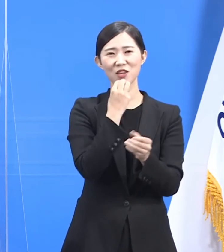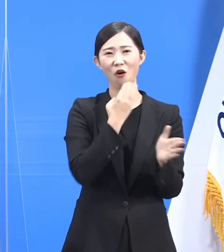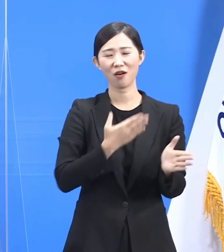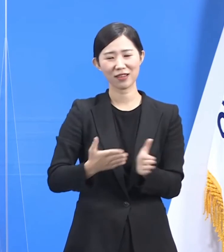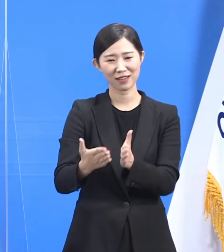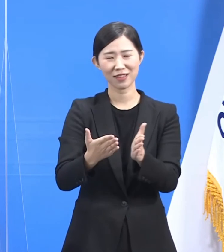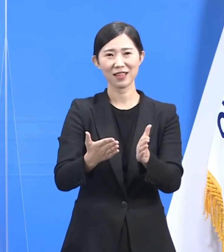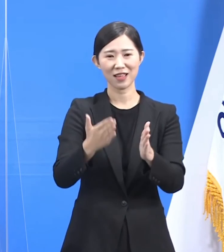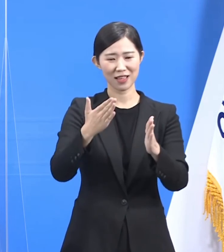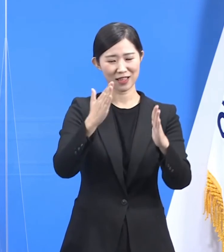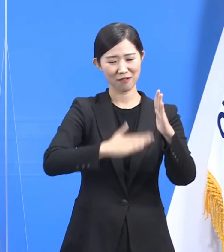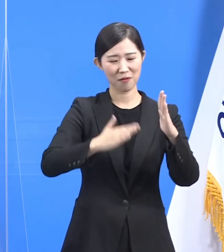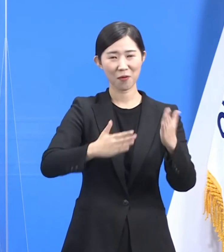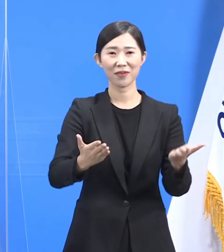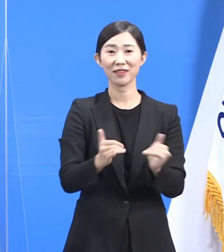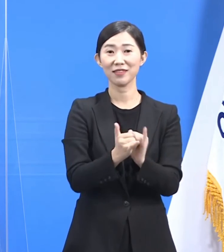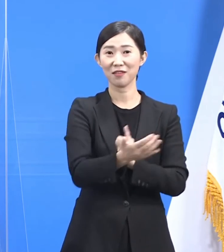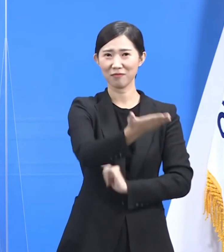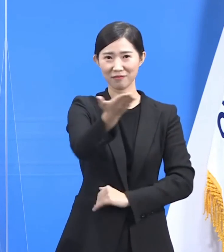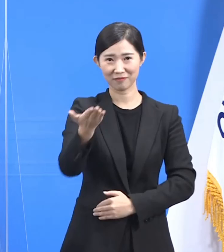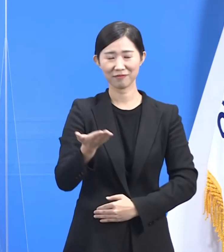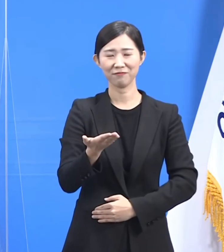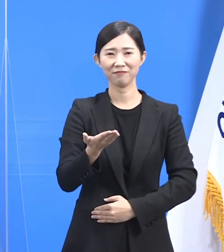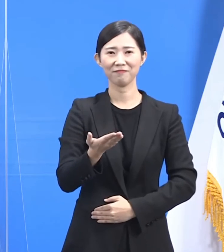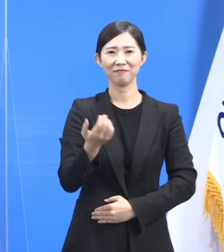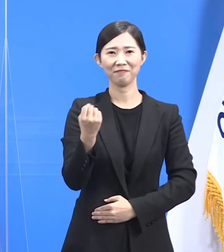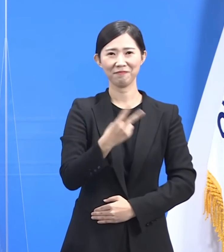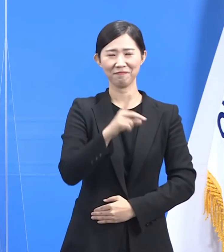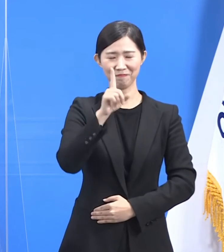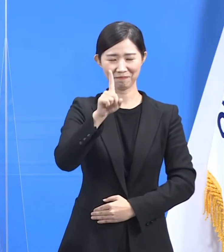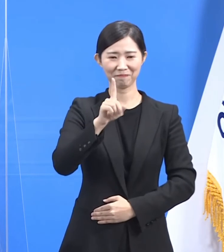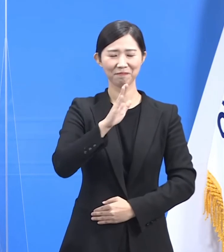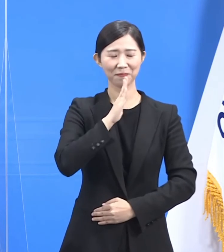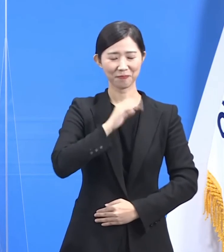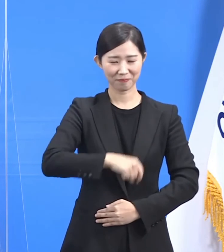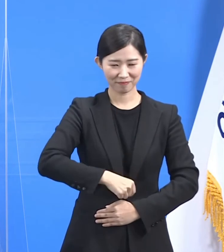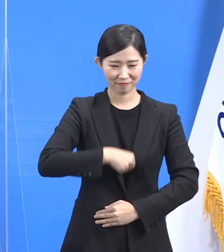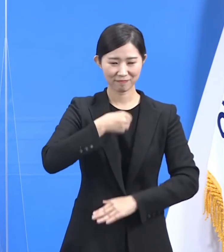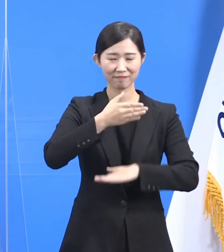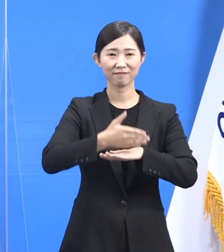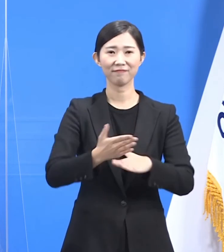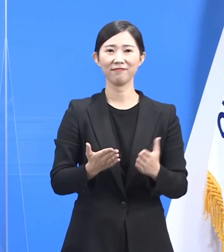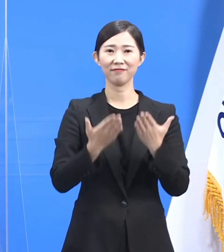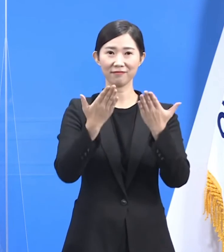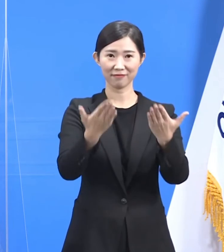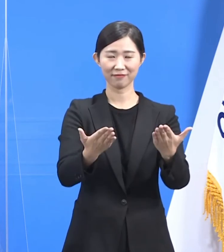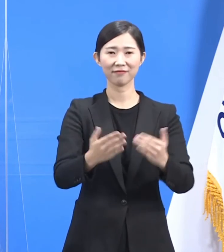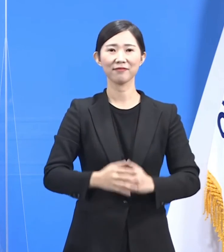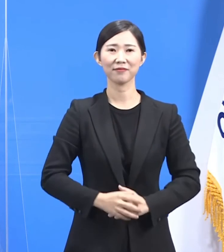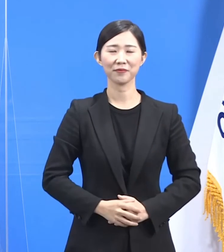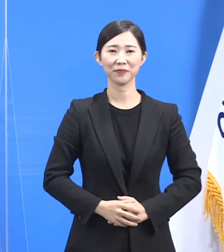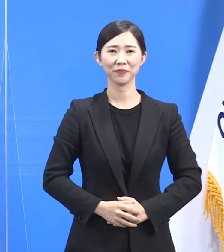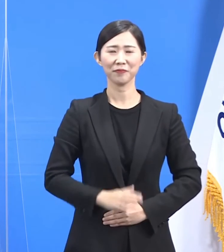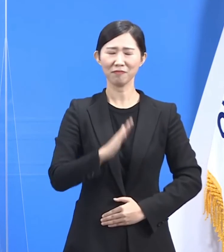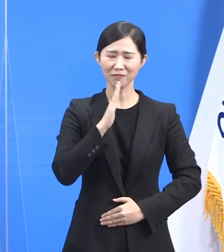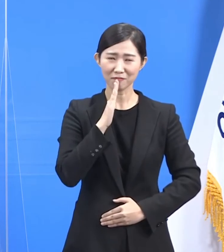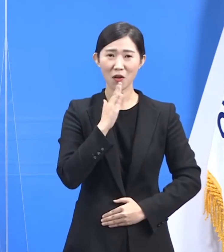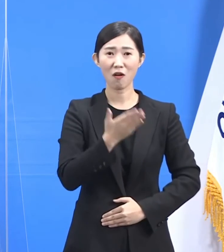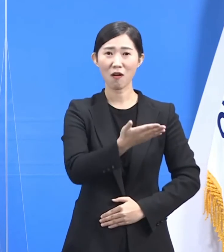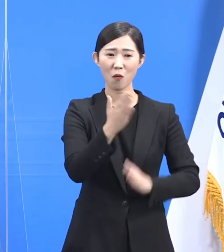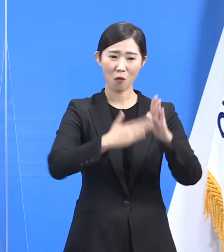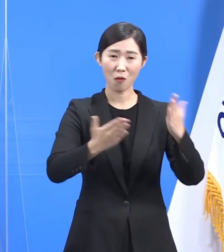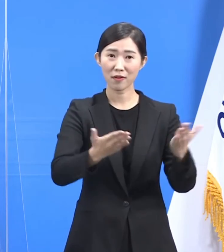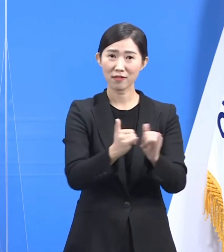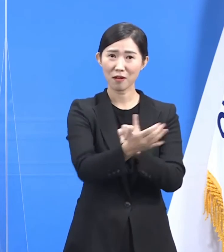공직자 여러분께도 다시 한번 깊은 감사의 말씀을 드립니다. 정말 여러분들 덕에